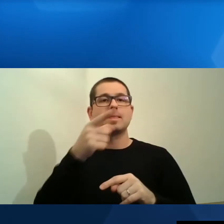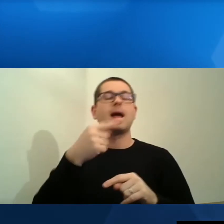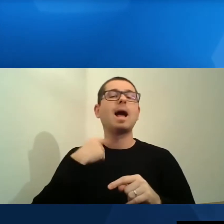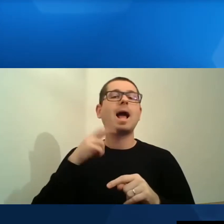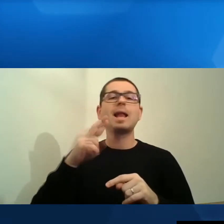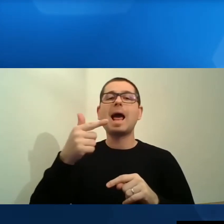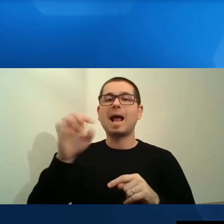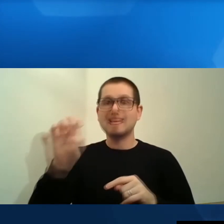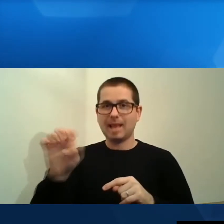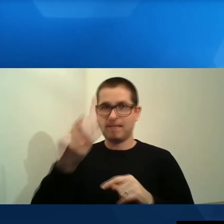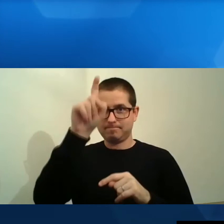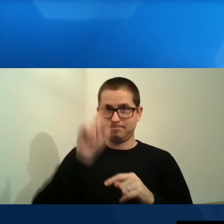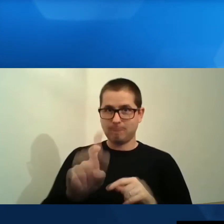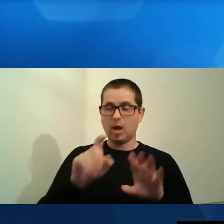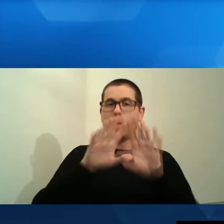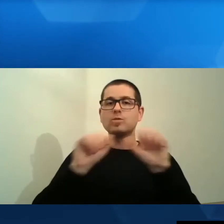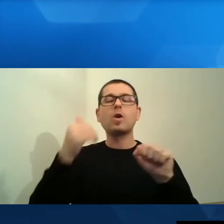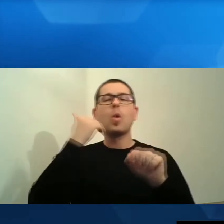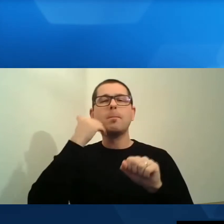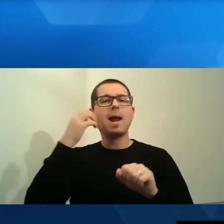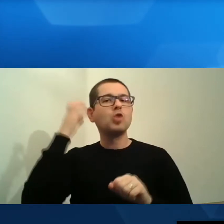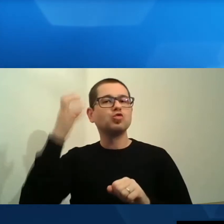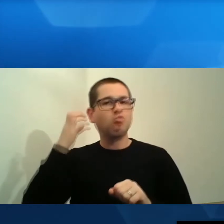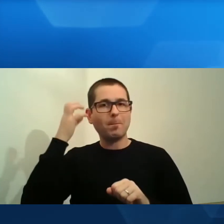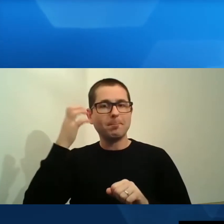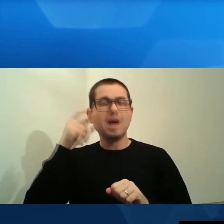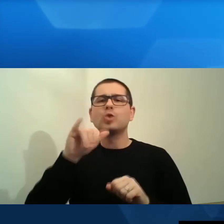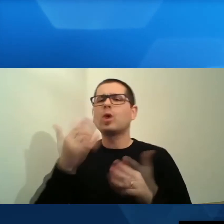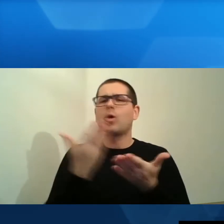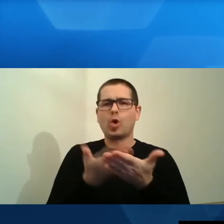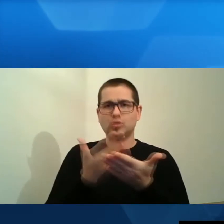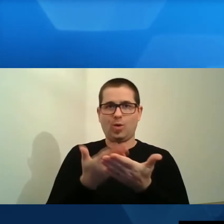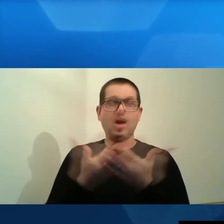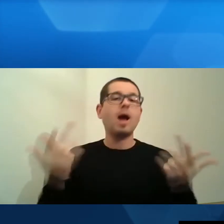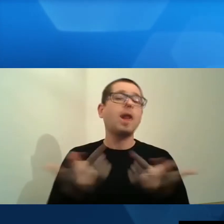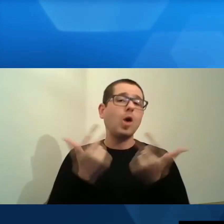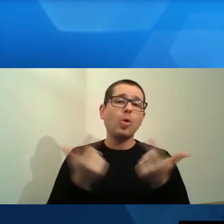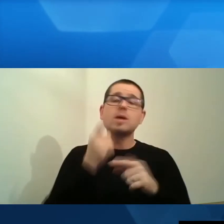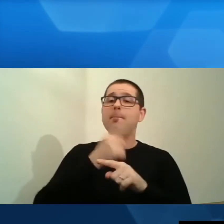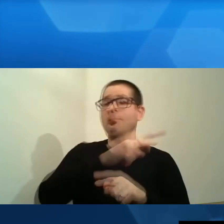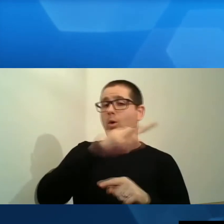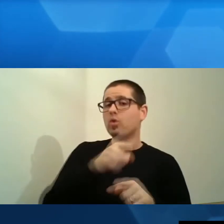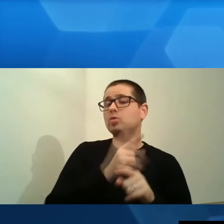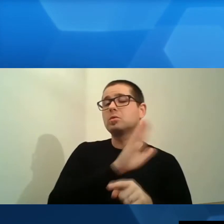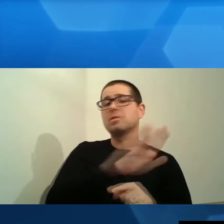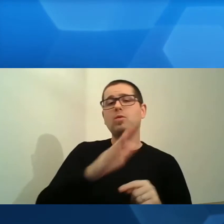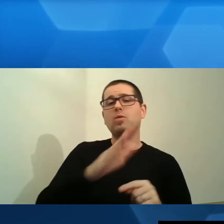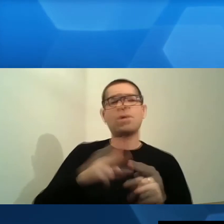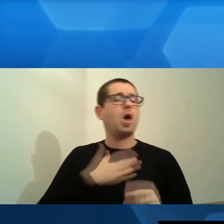in ustvarim beli šum. Beli šum je načeloma neka osnova, lahko se pa odločite tudi za nek svoj najljubši